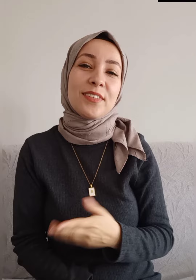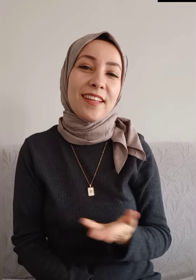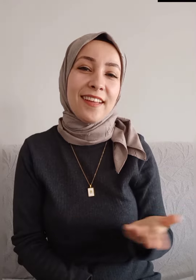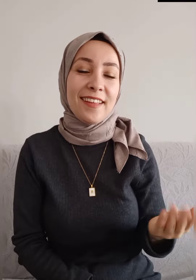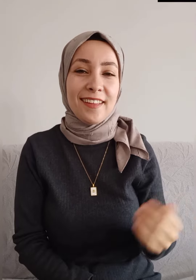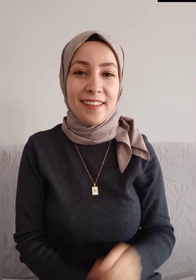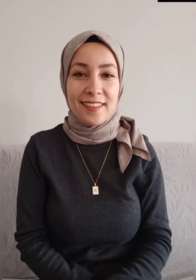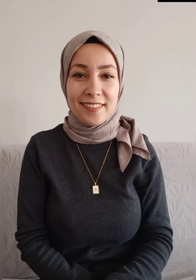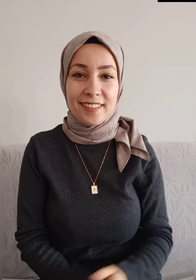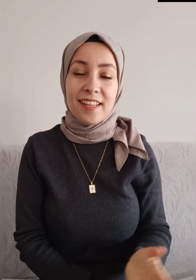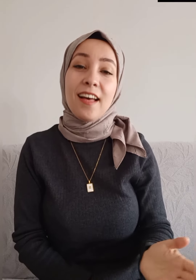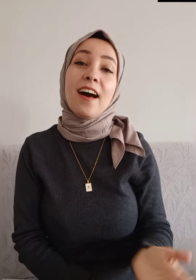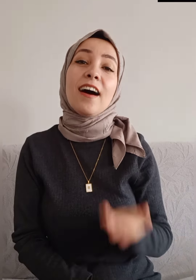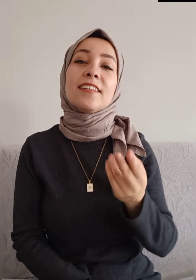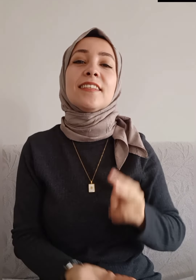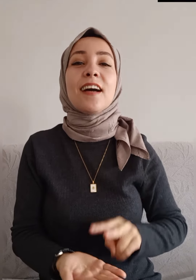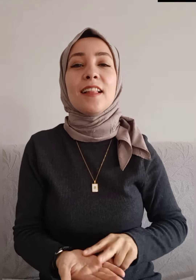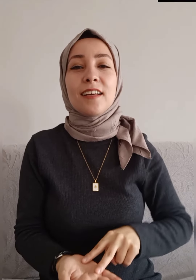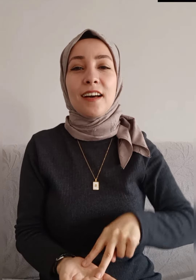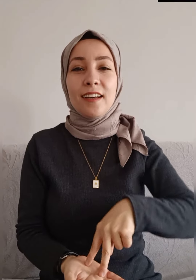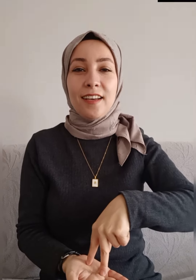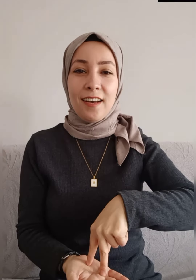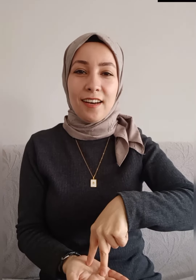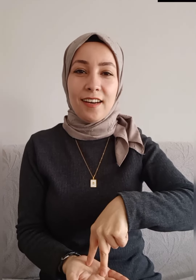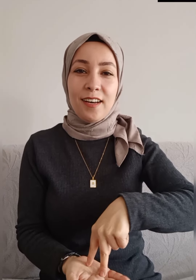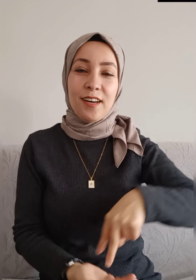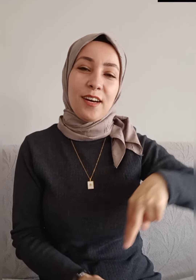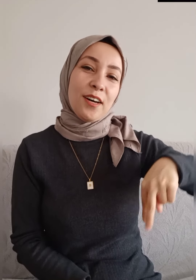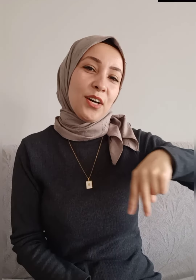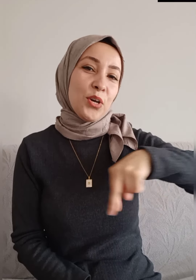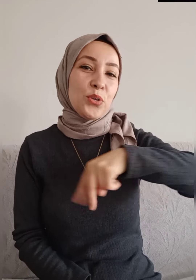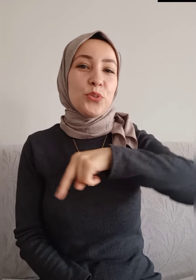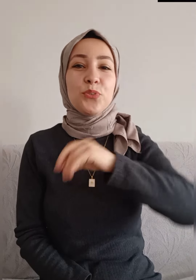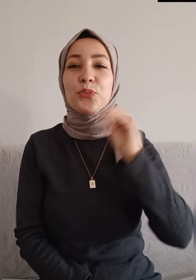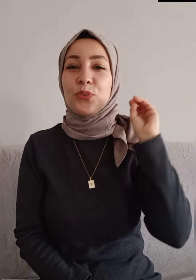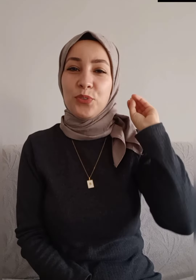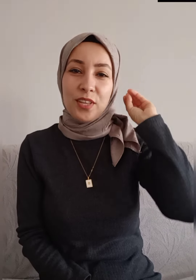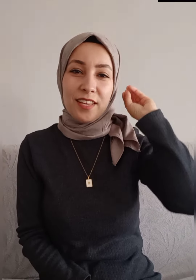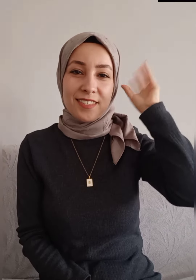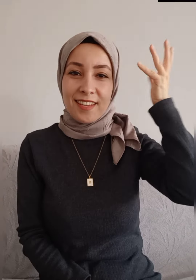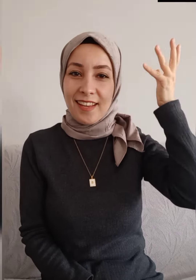öyle. Haydi kalk ayağa, yürü güneşe.